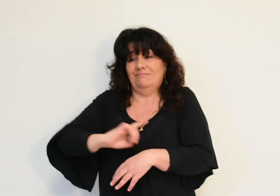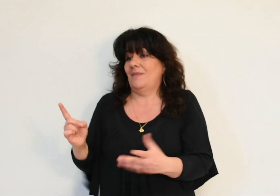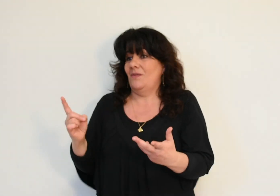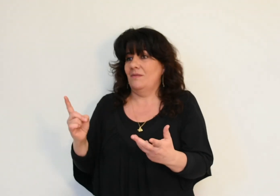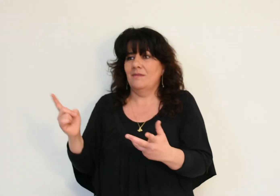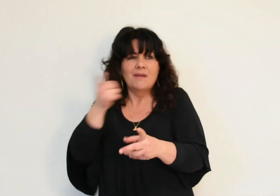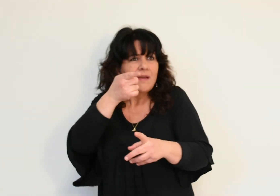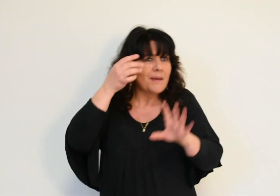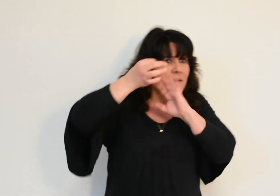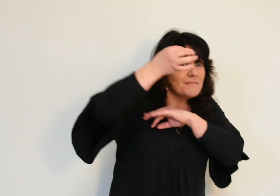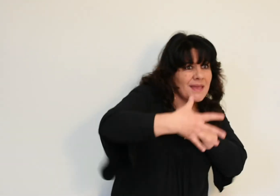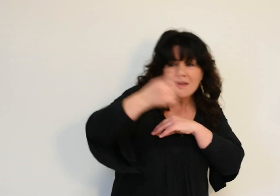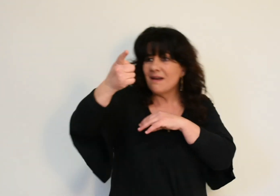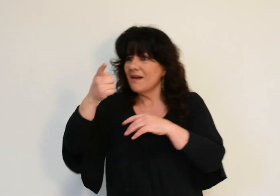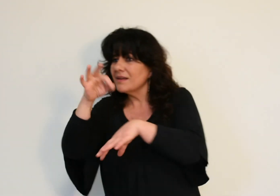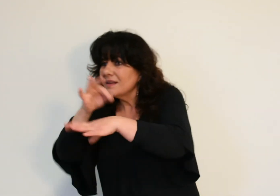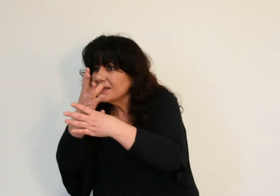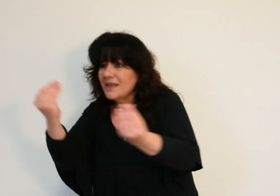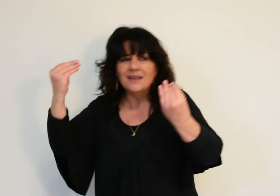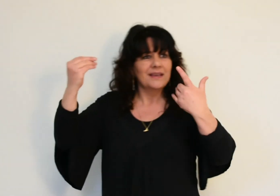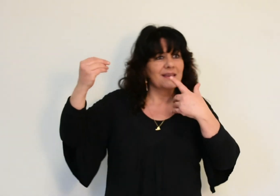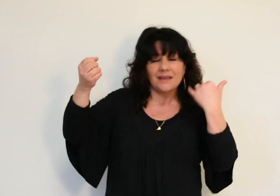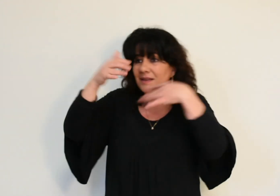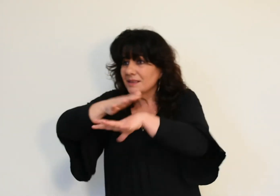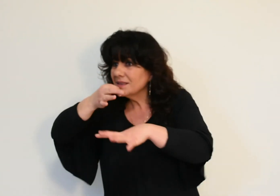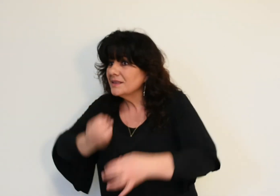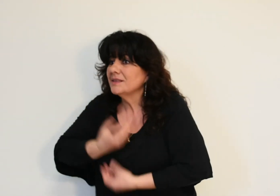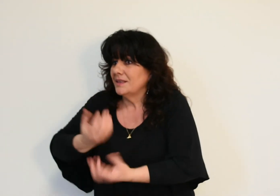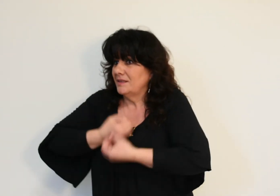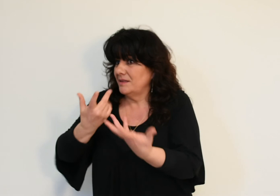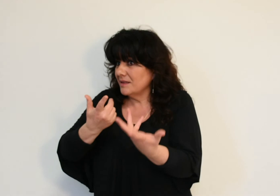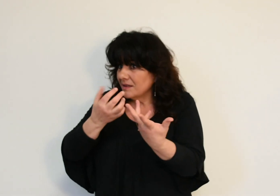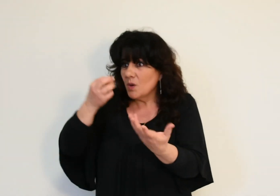guérir, à dire des paroles mystérieuses ou à les interpréter.